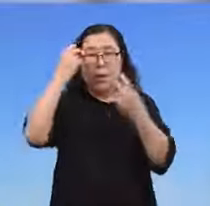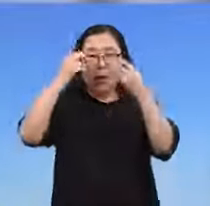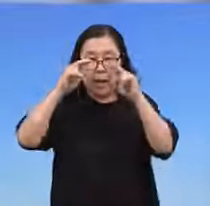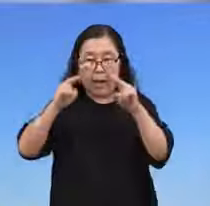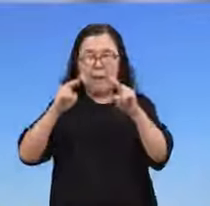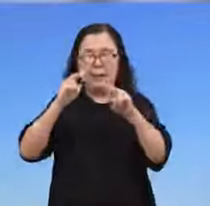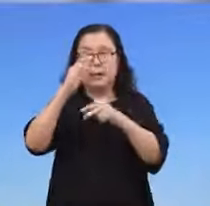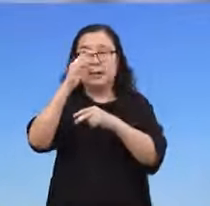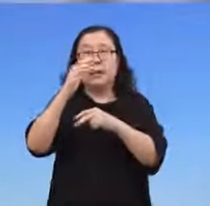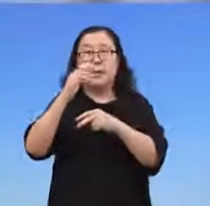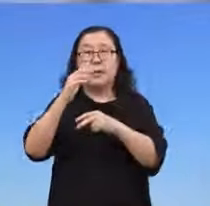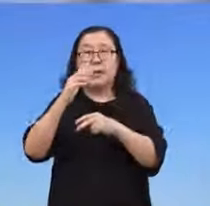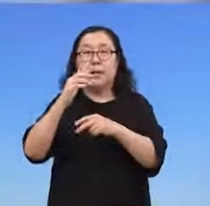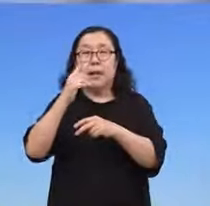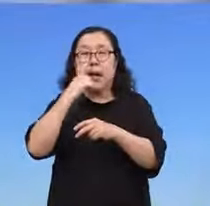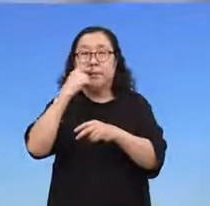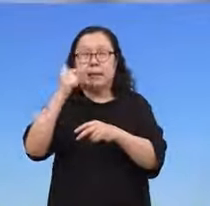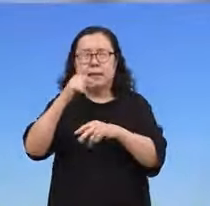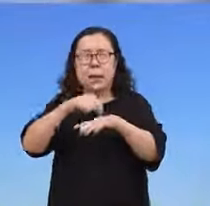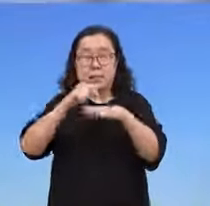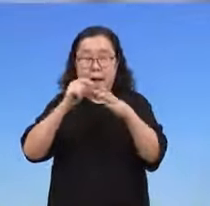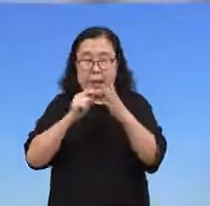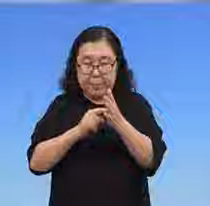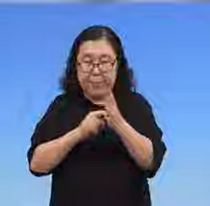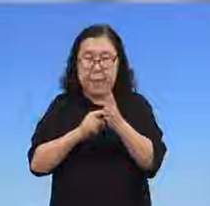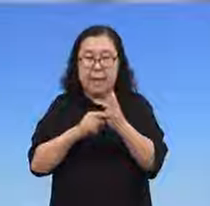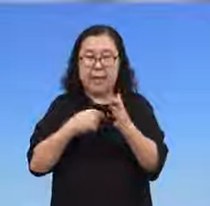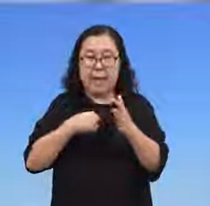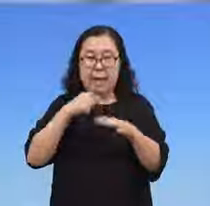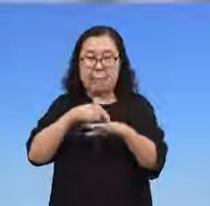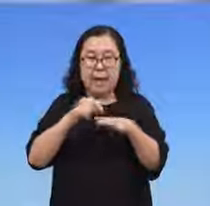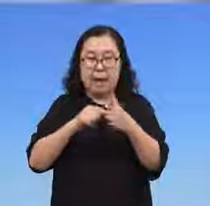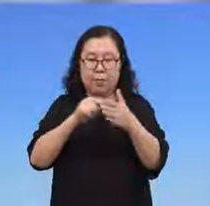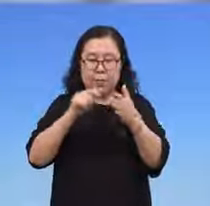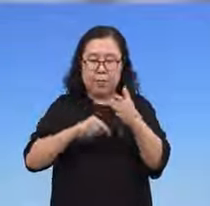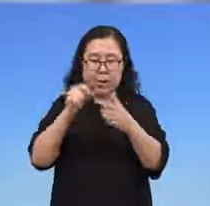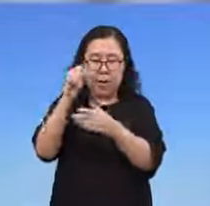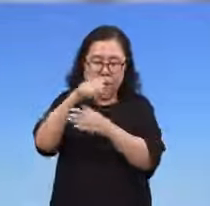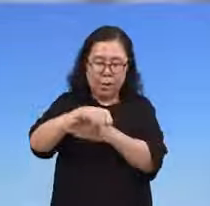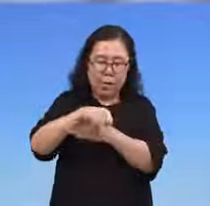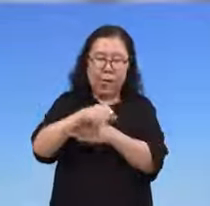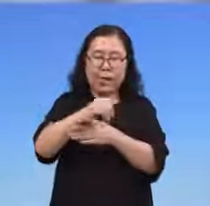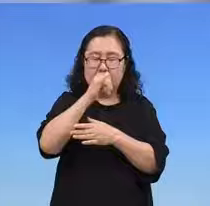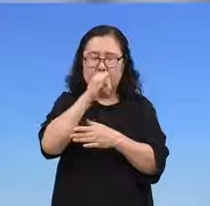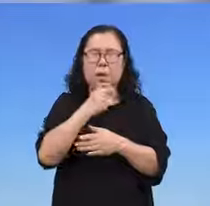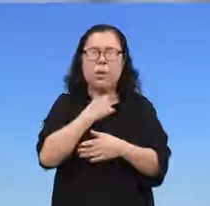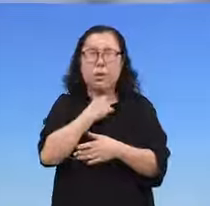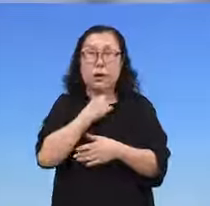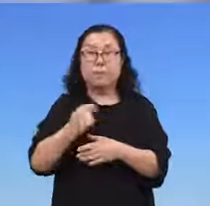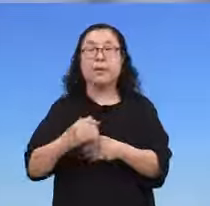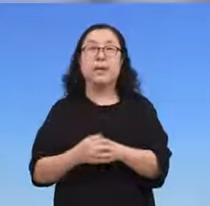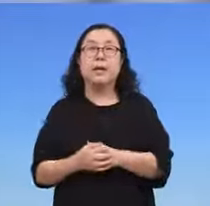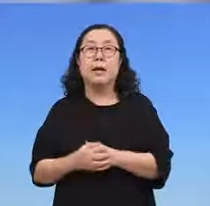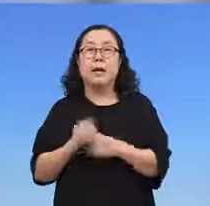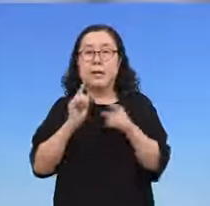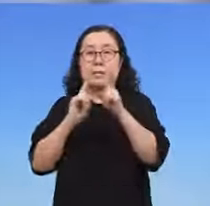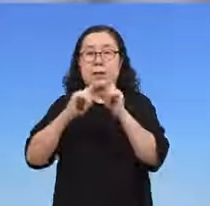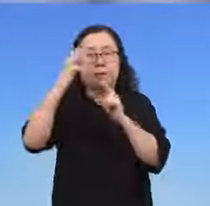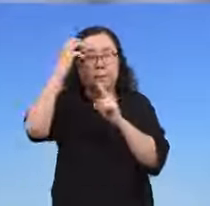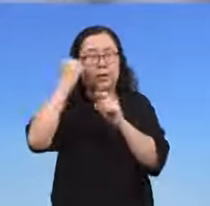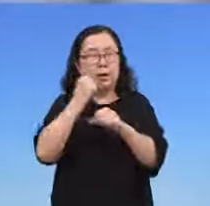마음에 기도로 그렇게 열매 맺어지는 2주간이 되기를 바랍니다. 오늘 이 말씀을 우리